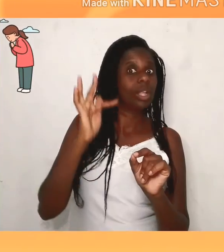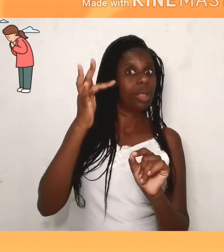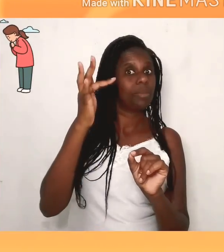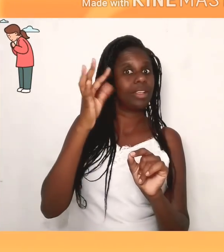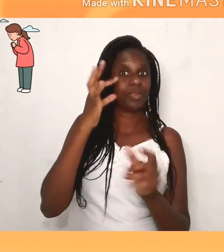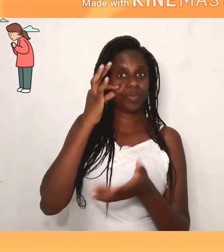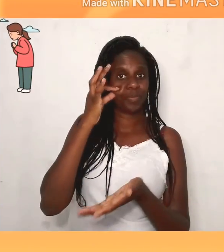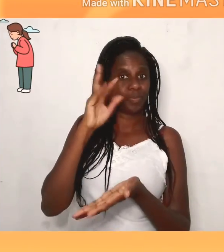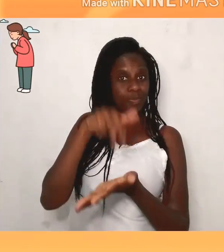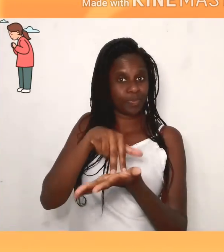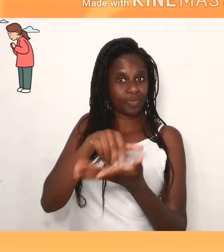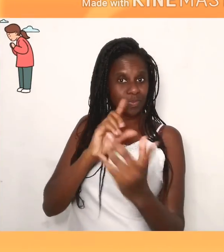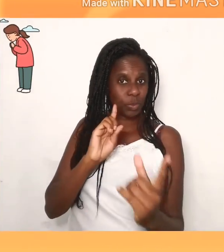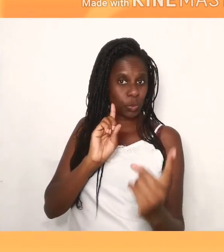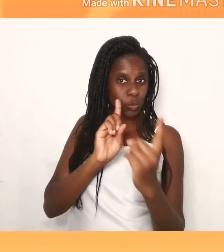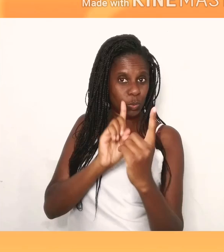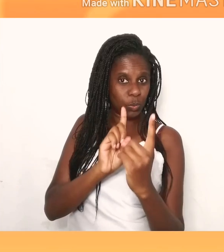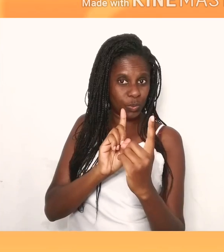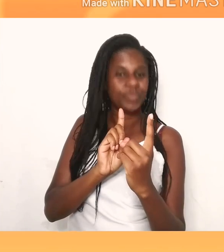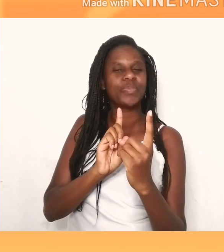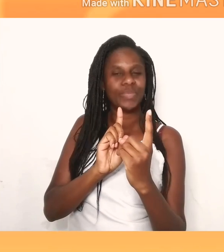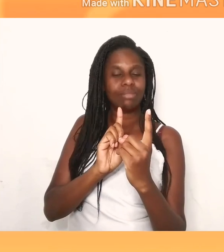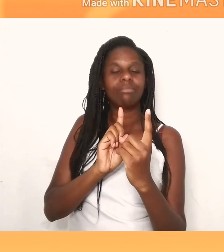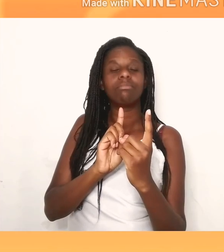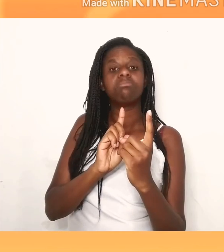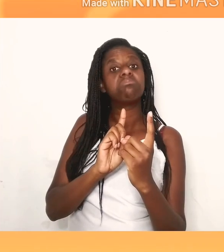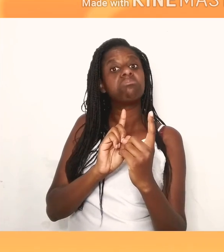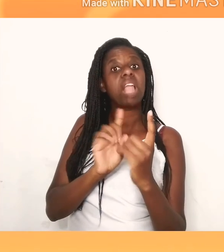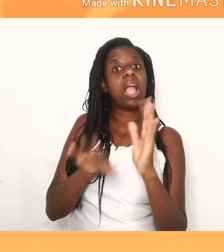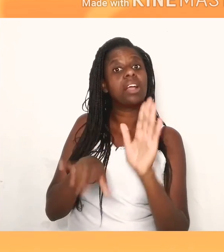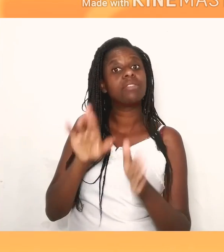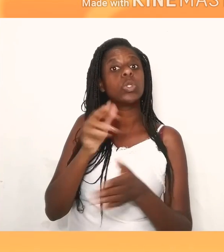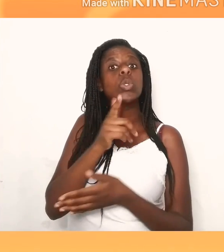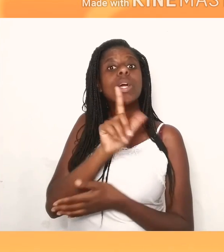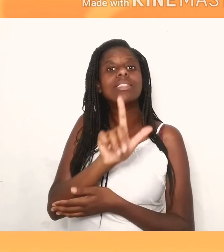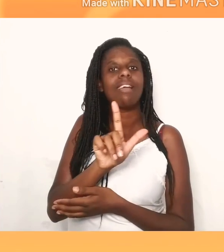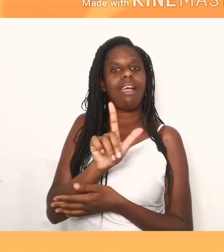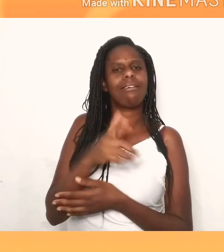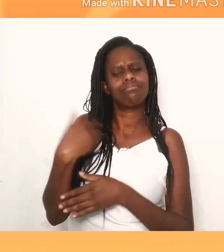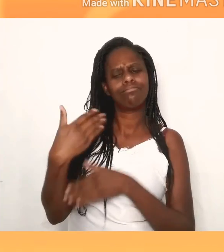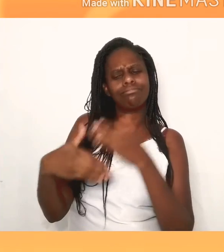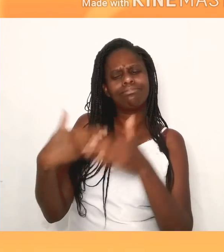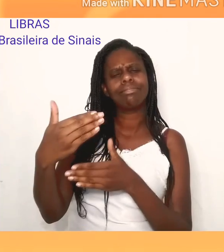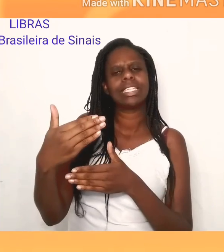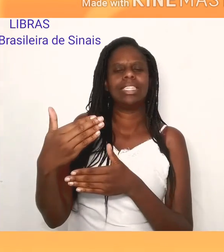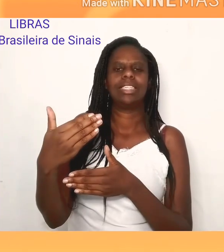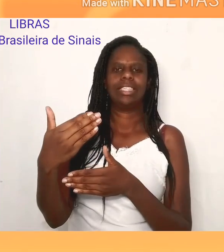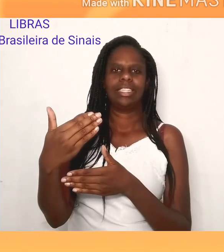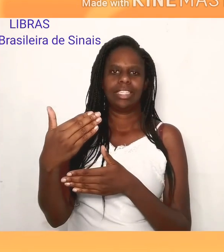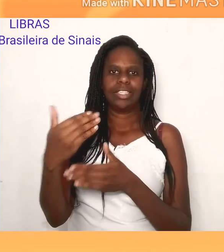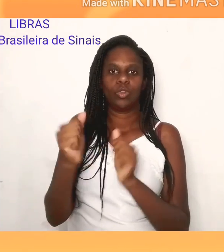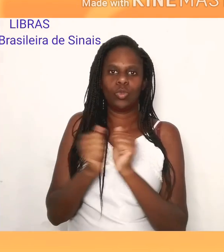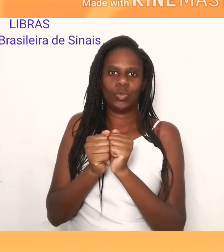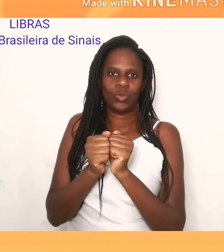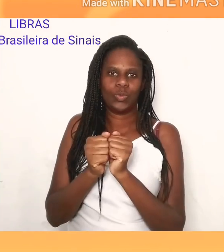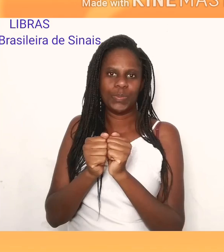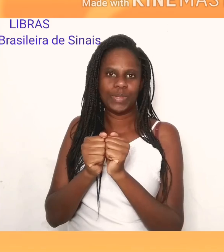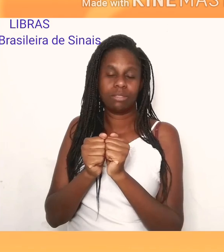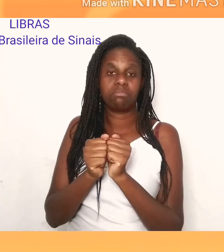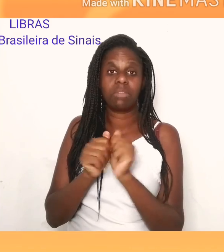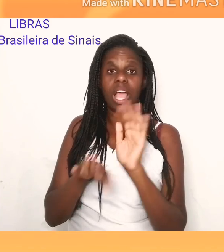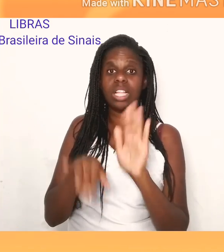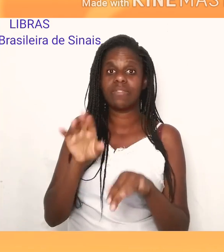se encontrar presencialmente, né? E quem sabe a gente desenvolve essa linguagem, com certeza tem palavras